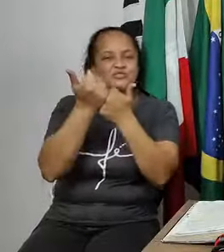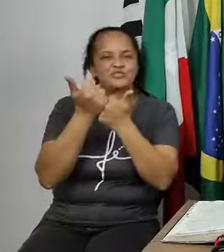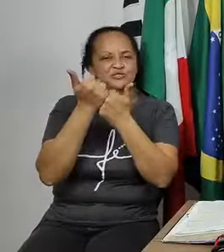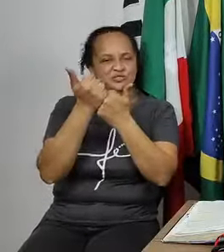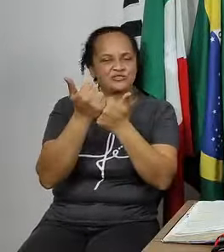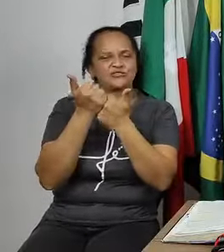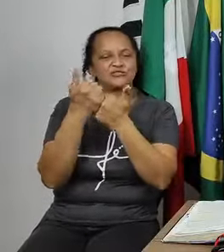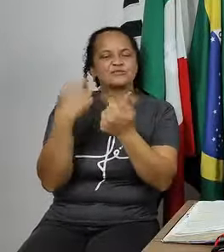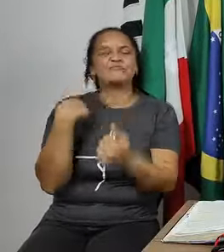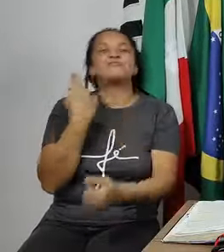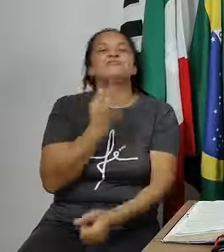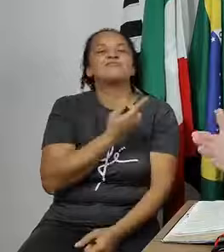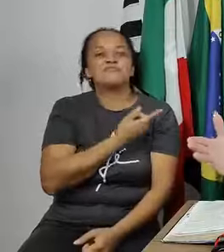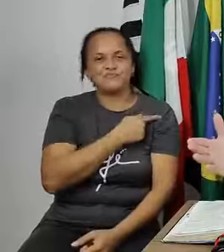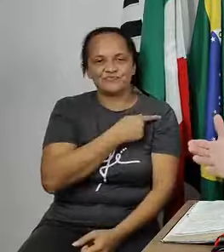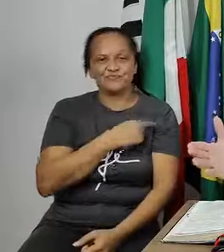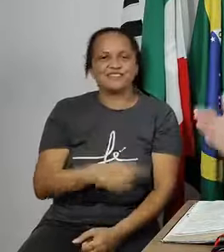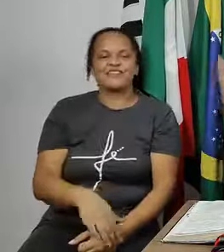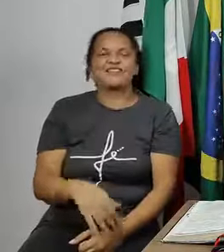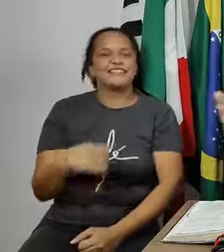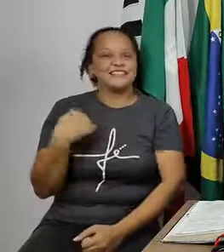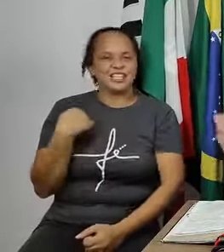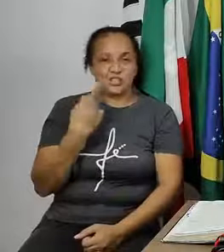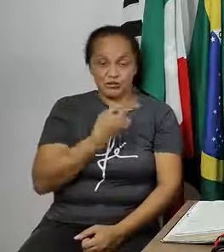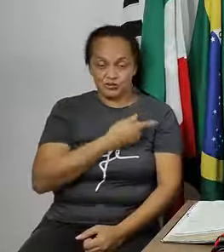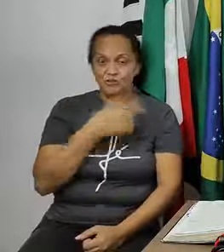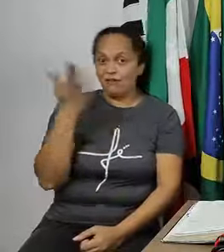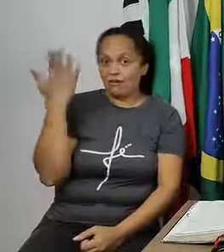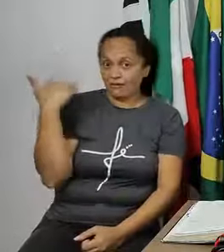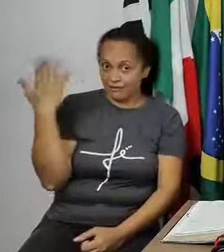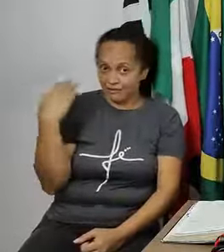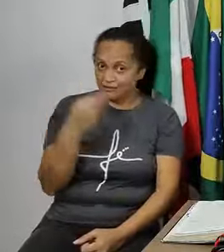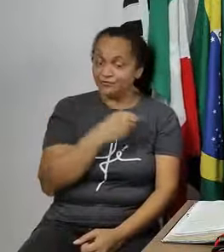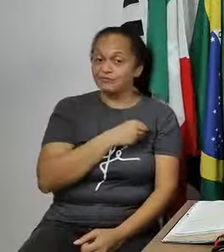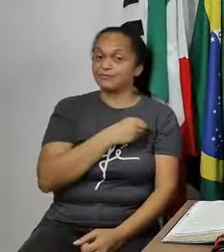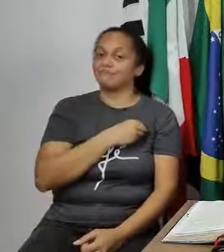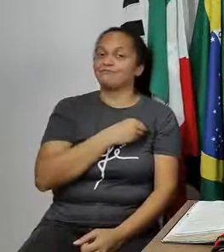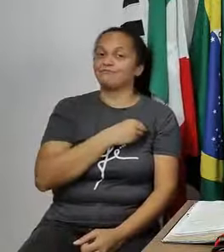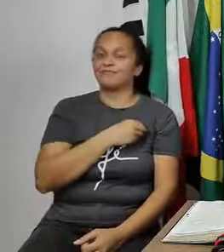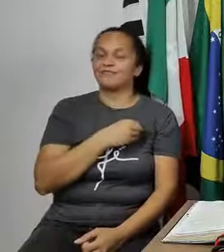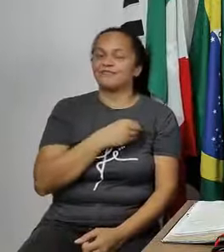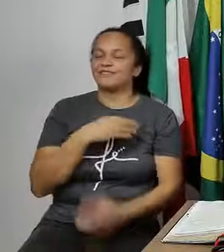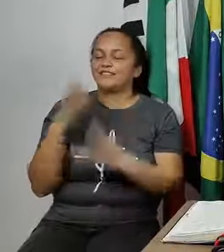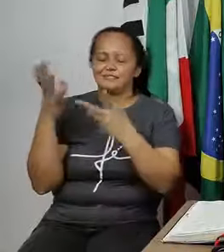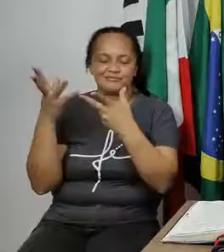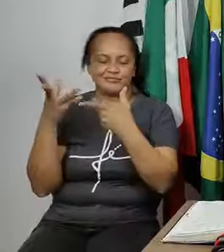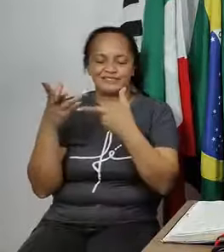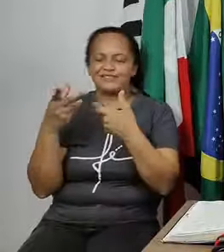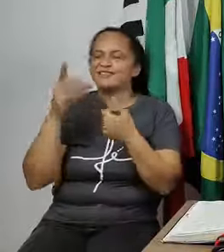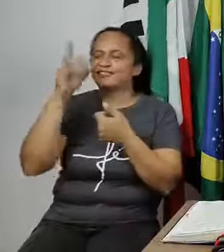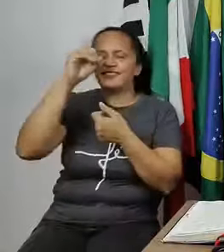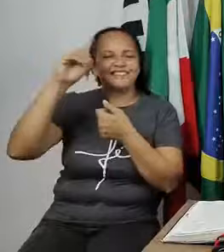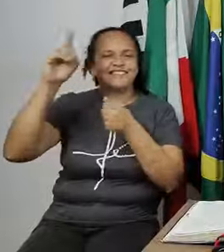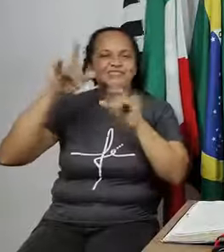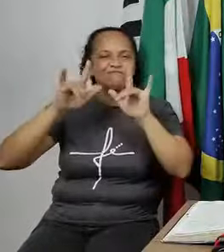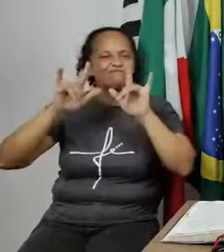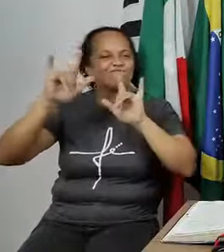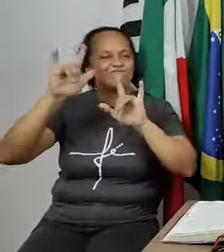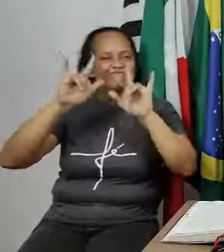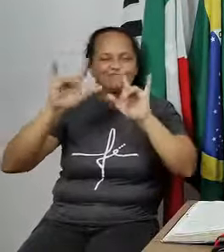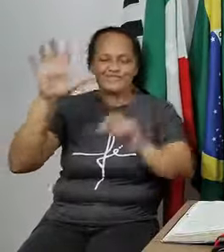morrido em nosso favor, sendo nós ainda pecadores. Que coisa maravilhosa. Deus te ama muito, de